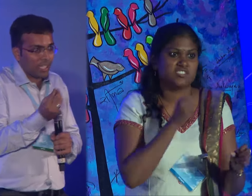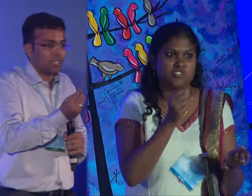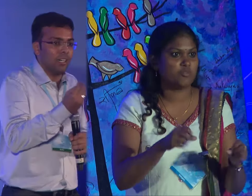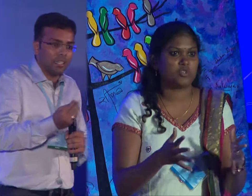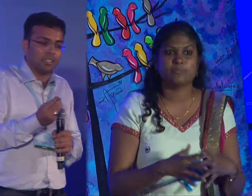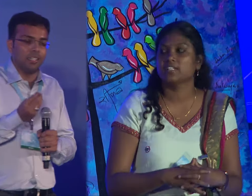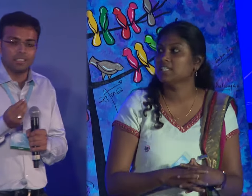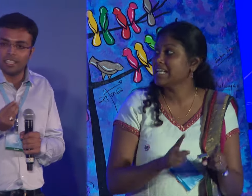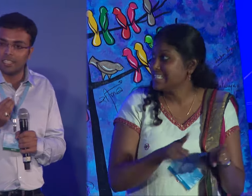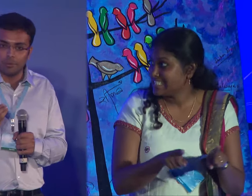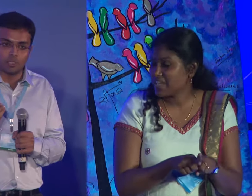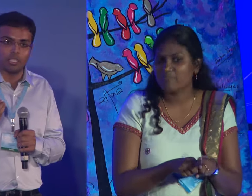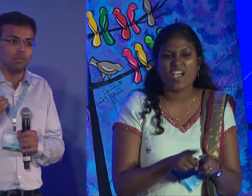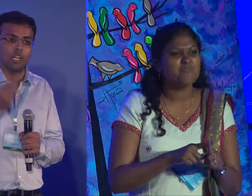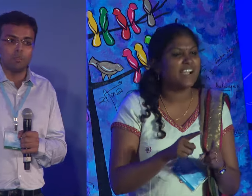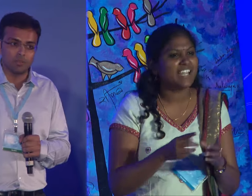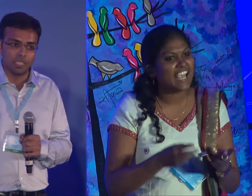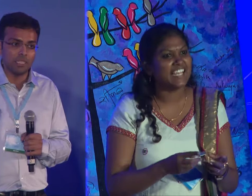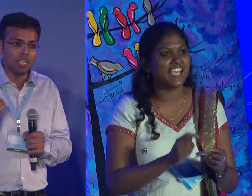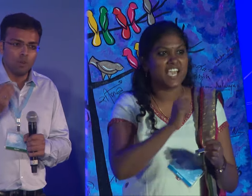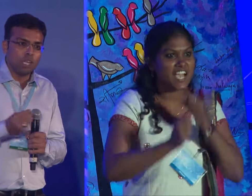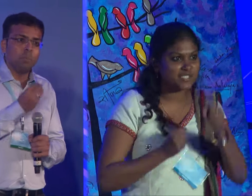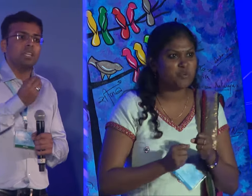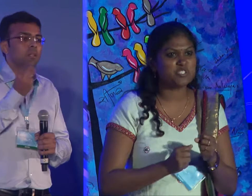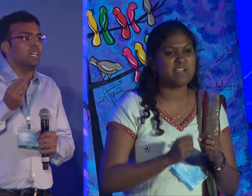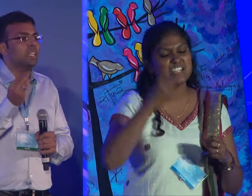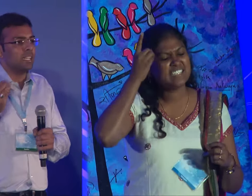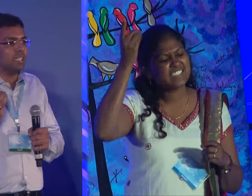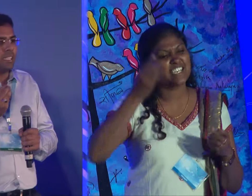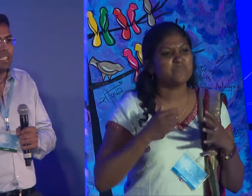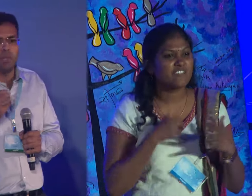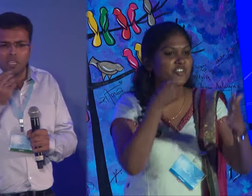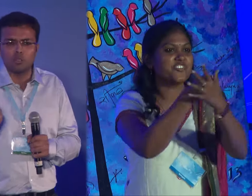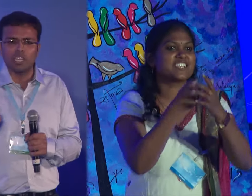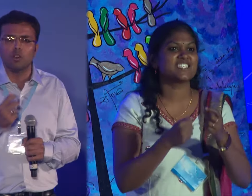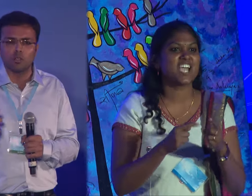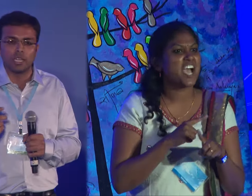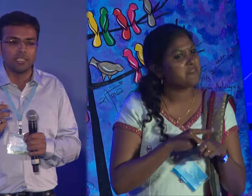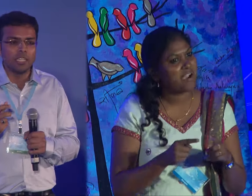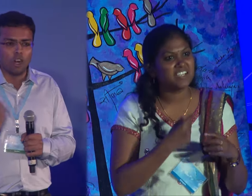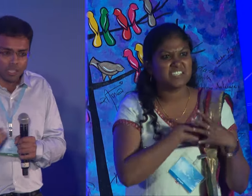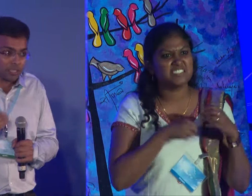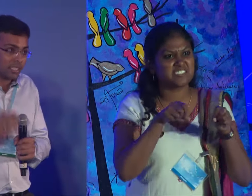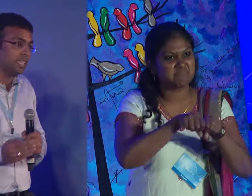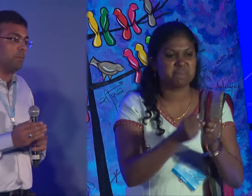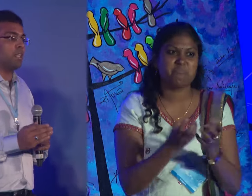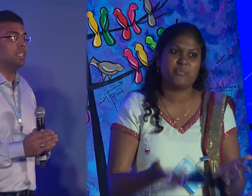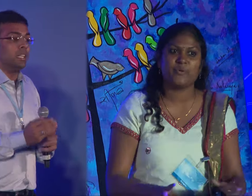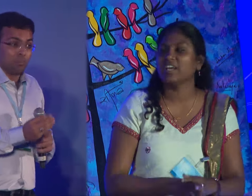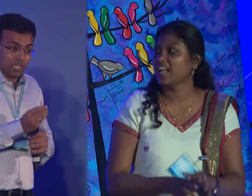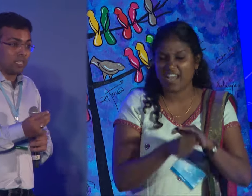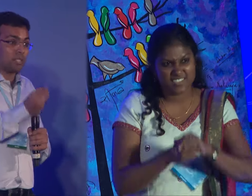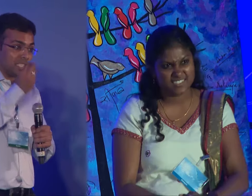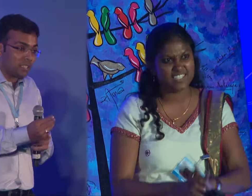वजह से हर एक एथलीट का ड्रीम होता है कि वो ओलंपिक्स में जाए। वो ओलंपिक का ड्रीम कहीं ना कहीं इनमें मर चुका है, खो चुका है। और अगर सही टाइम